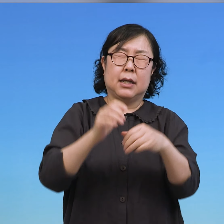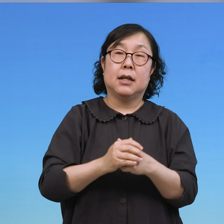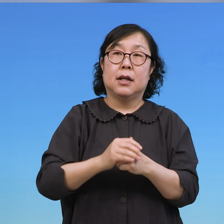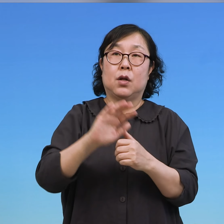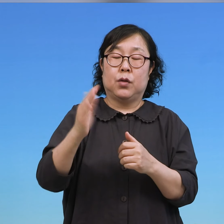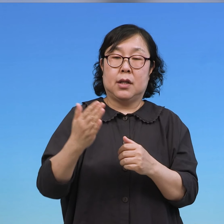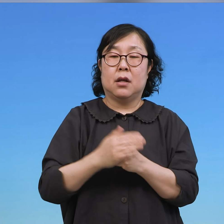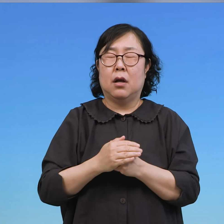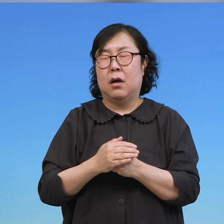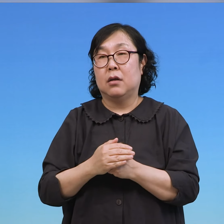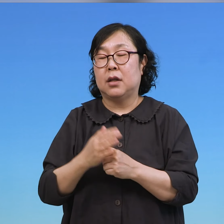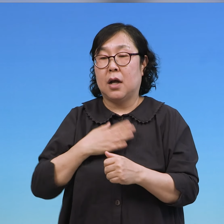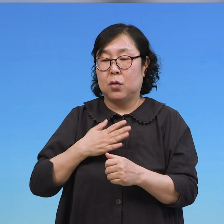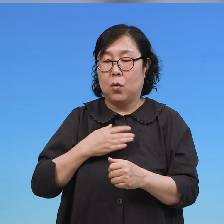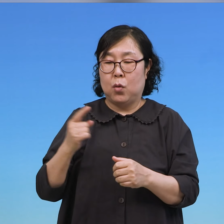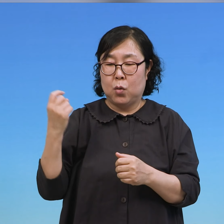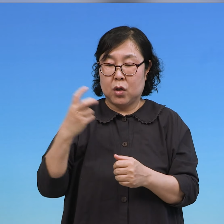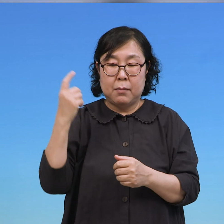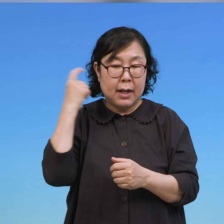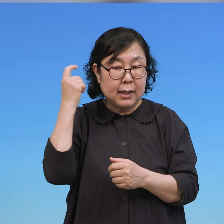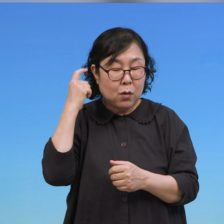가지고요, 빠뜨린 것 없이 다 잘 쌌습니다.